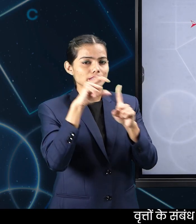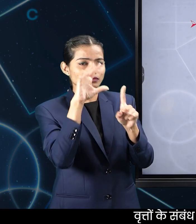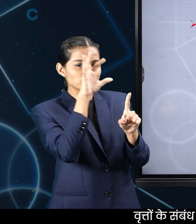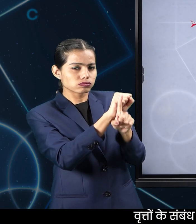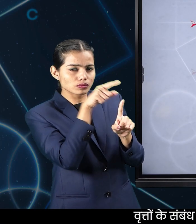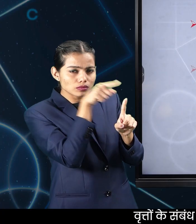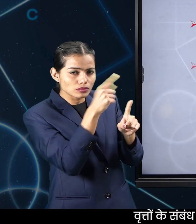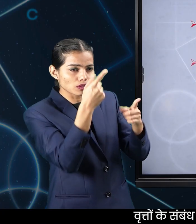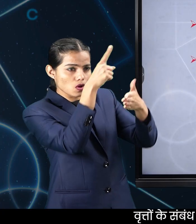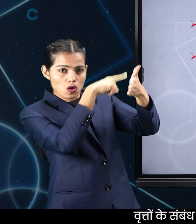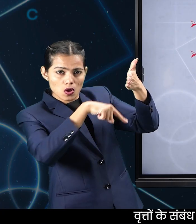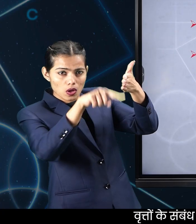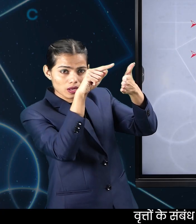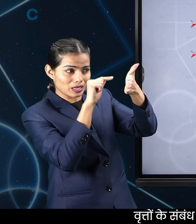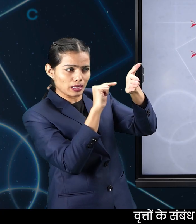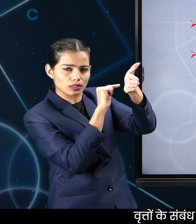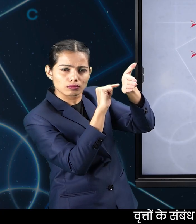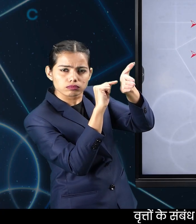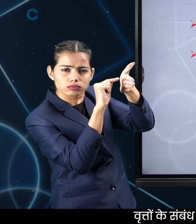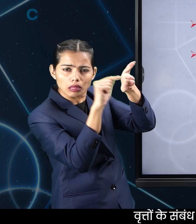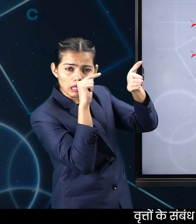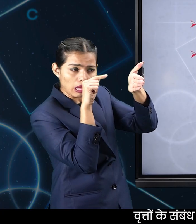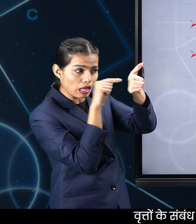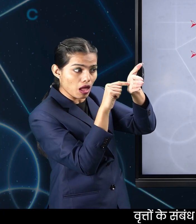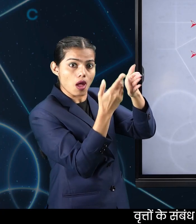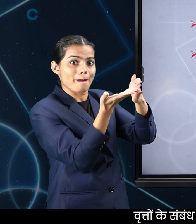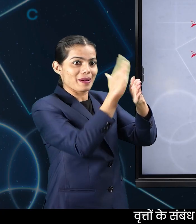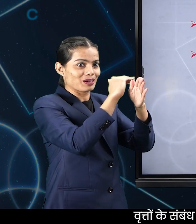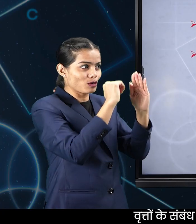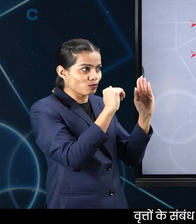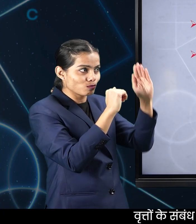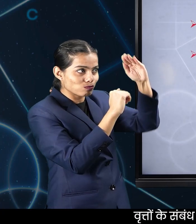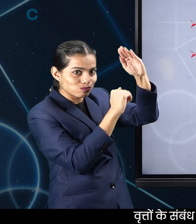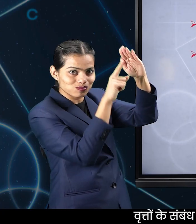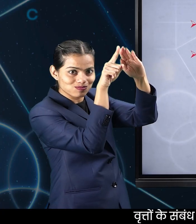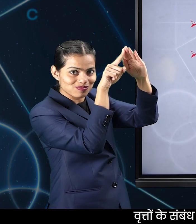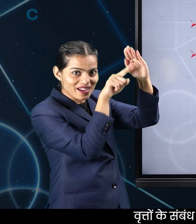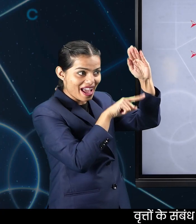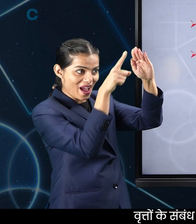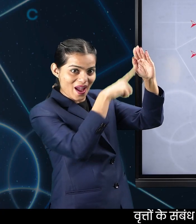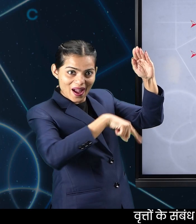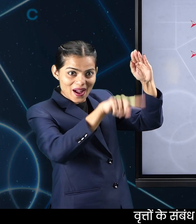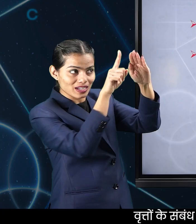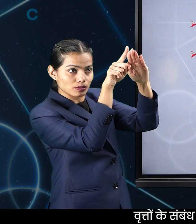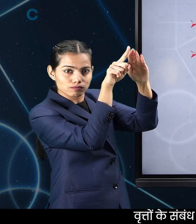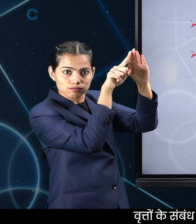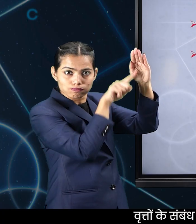वृत्तों के संबंध में स्पर्श रेखाओं और खंडों के गुणों को पहचानें।